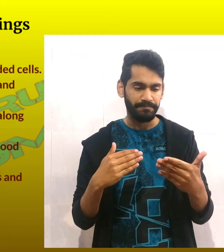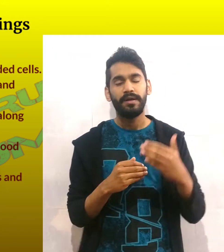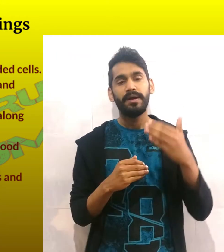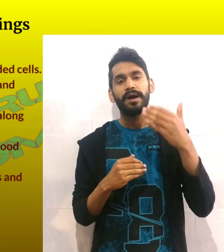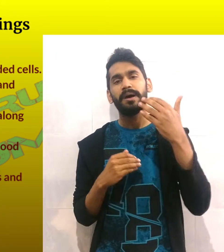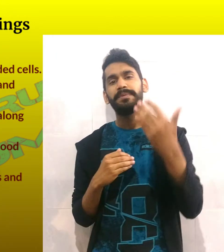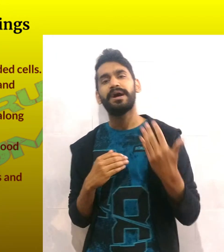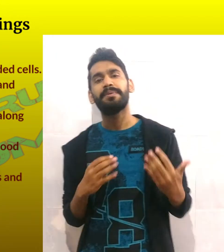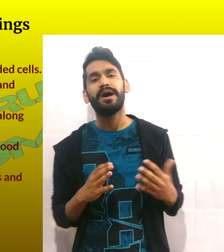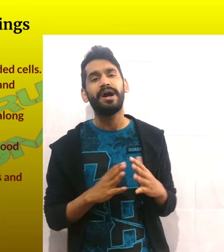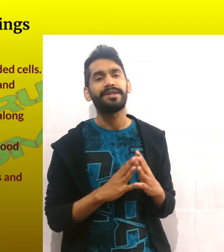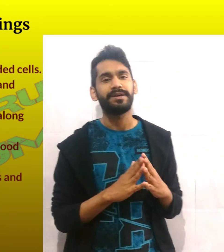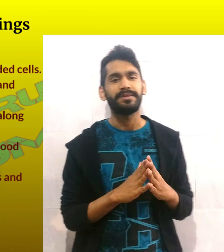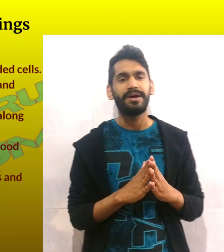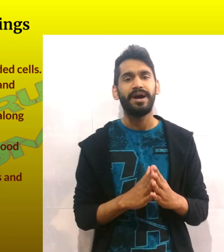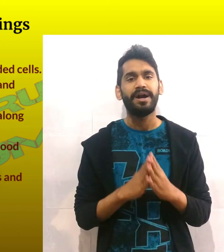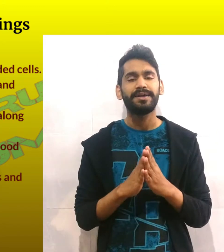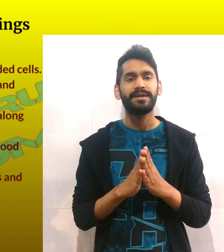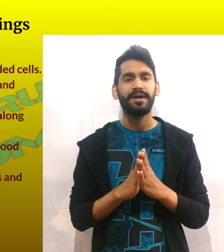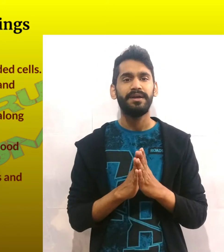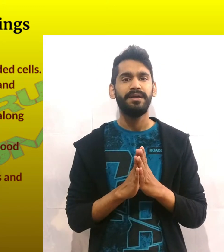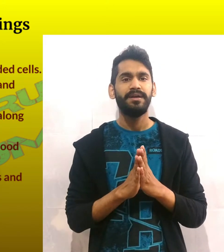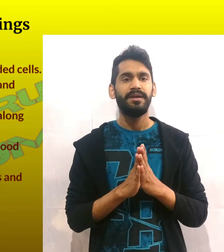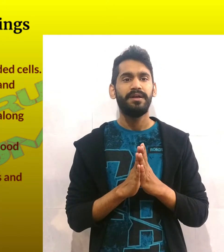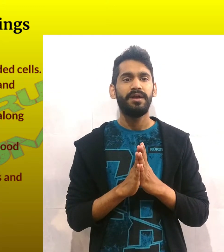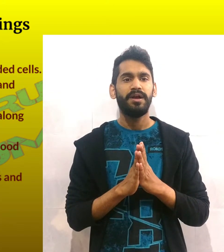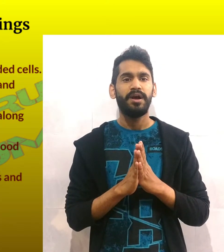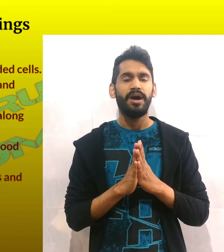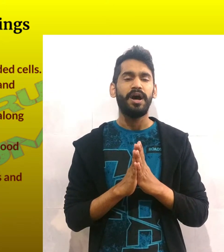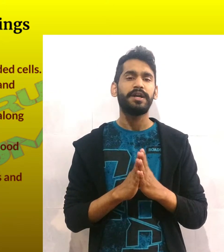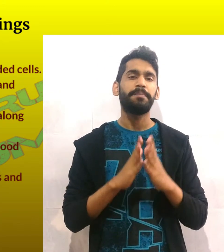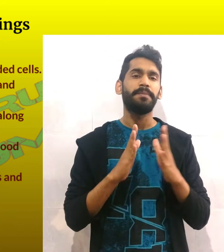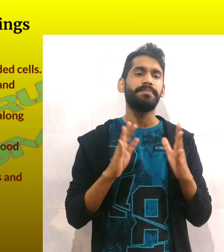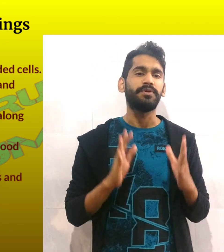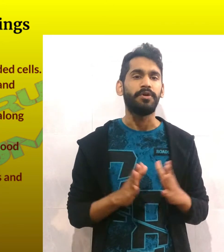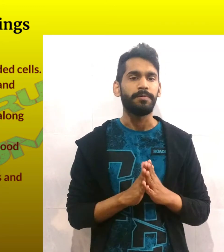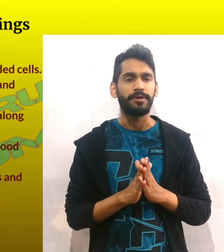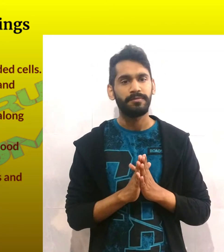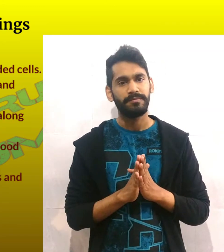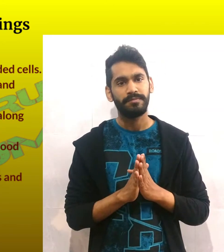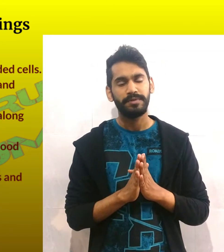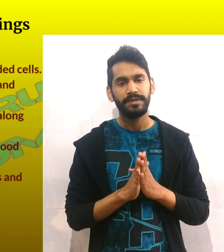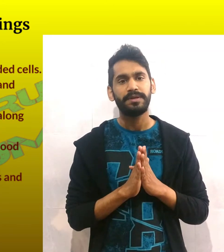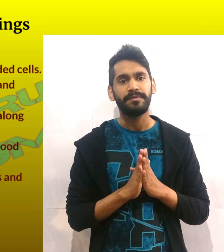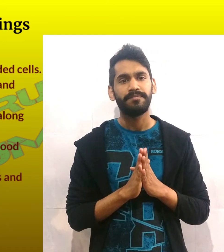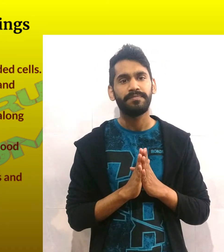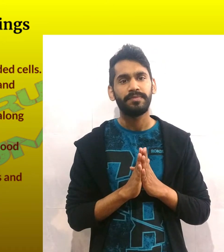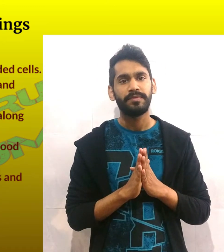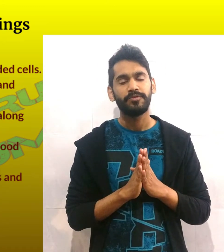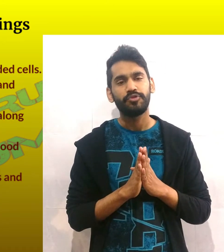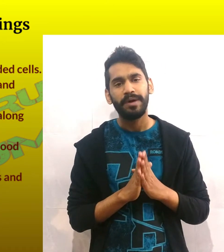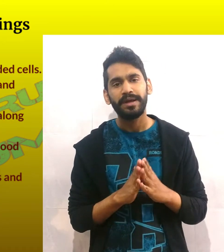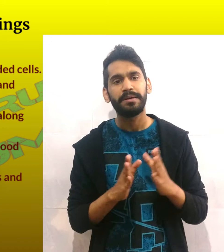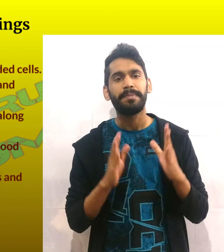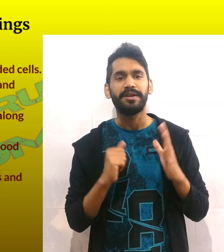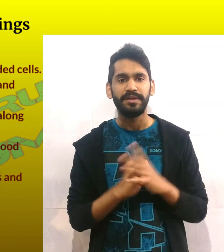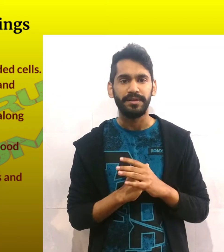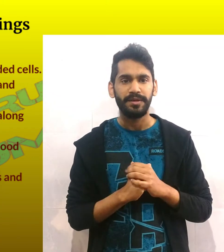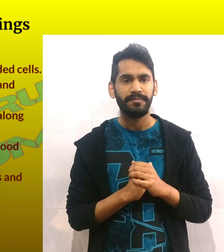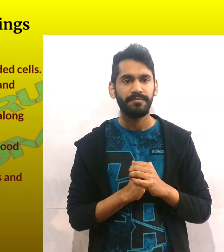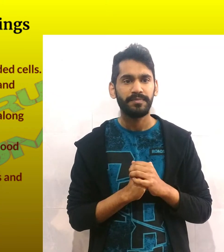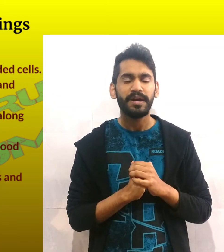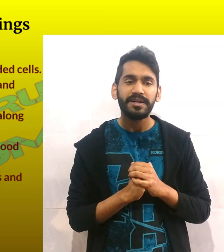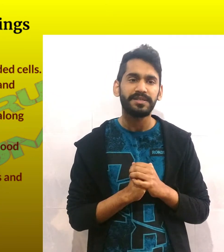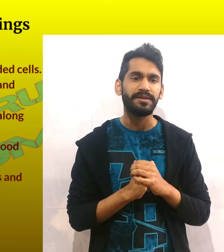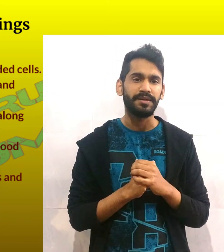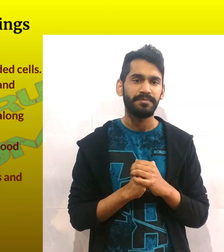क्लियर? अब यहाँ पे हार्ट क्या करता है? हार्ट क्या है? हार्ट है पंपिंग ऑर्गन। ठीक है, तुम्हारे घर में पानी आता